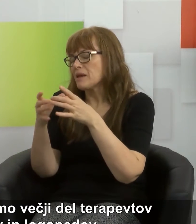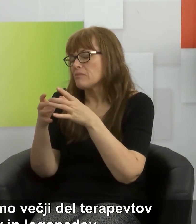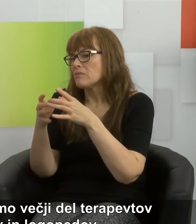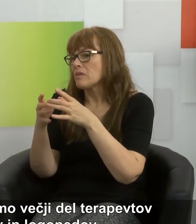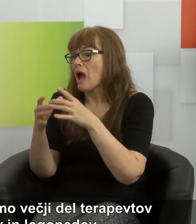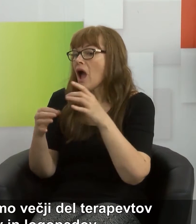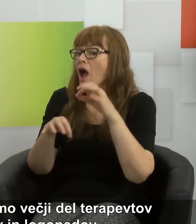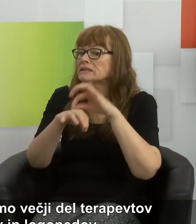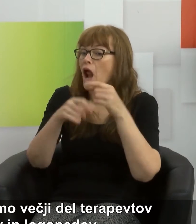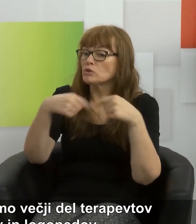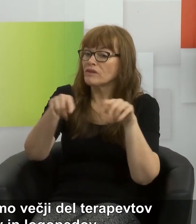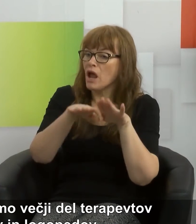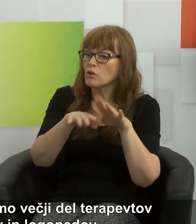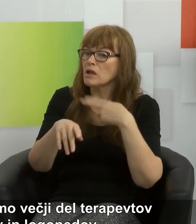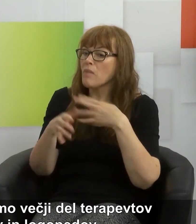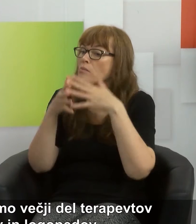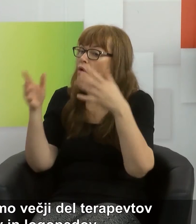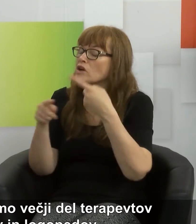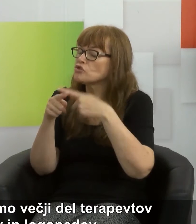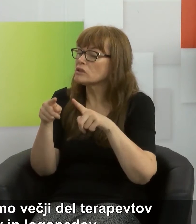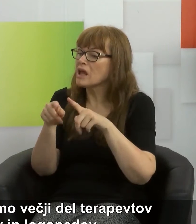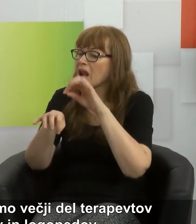V zdravstveni enoti imamo večji del